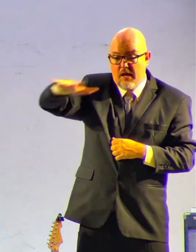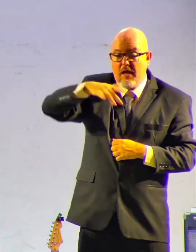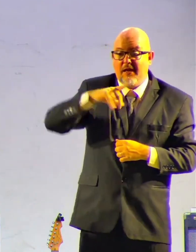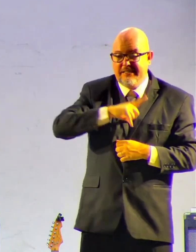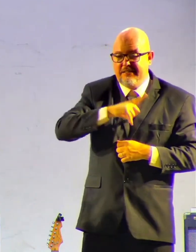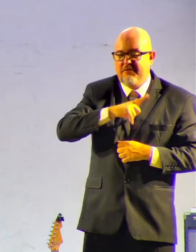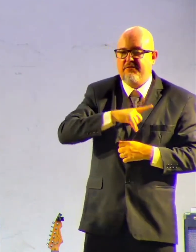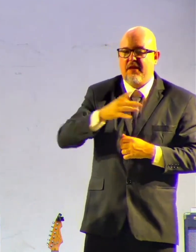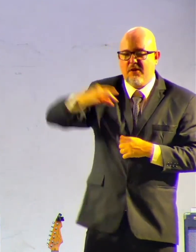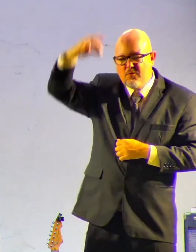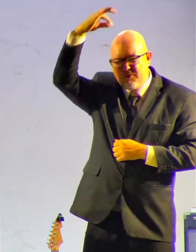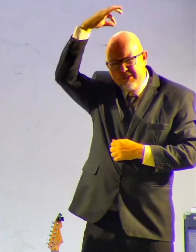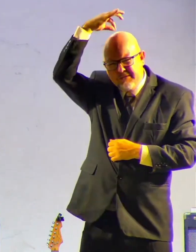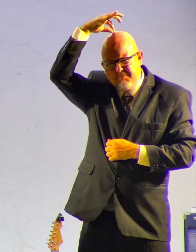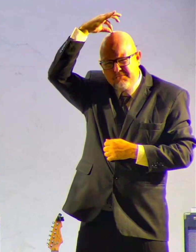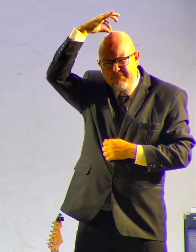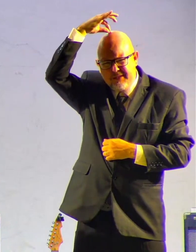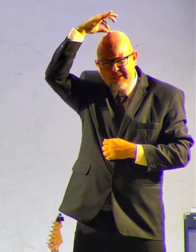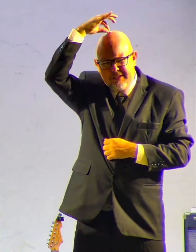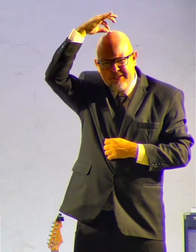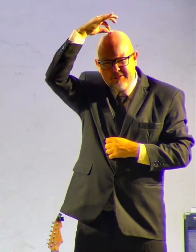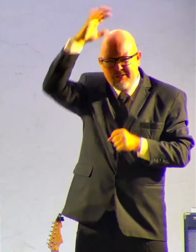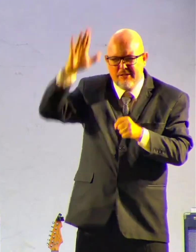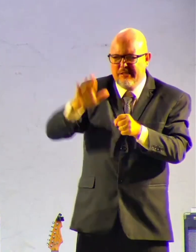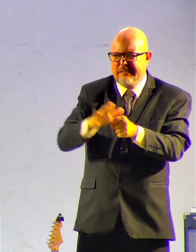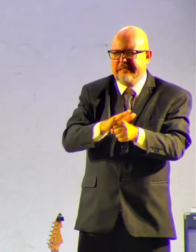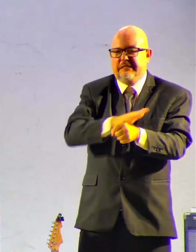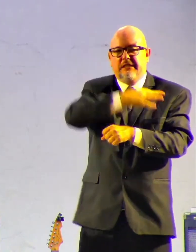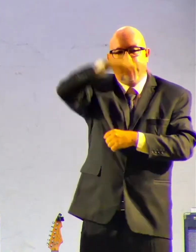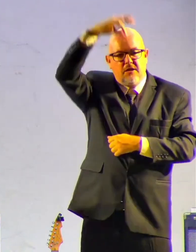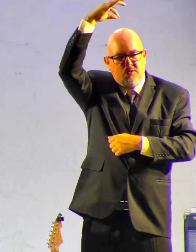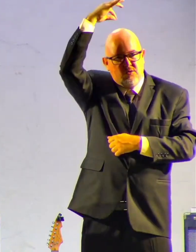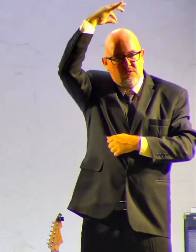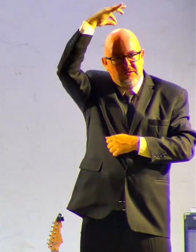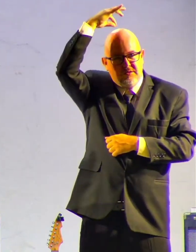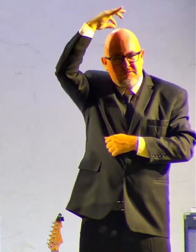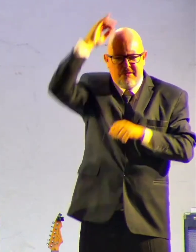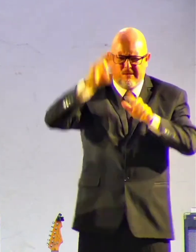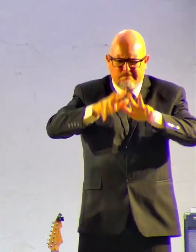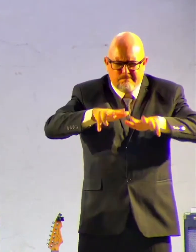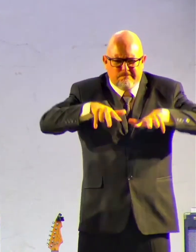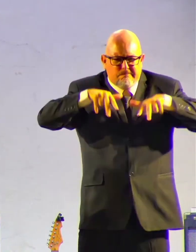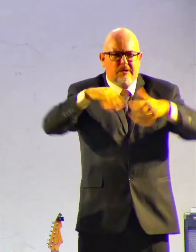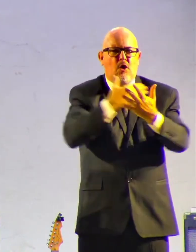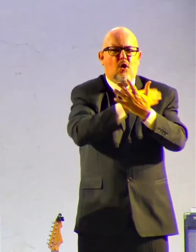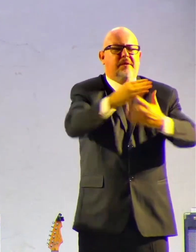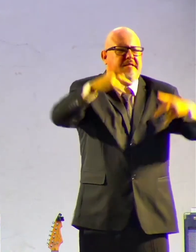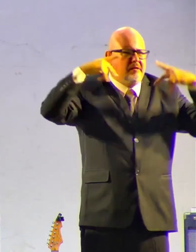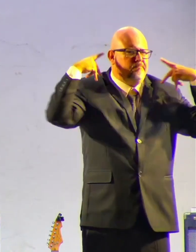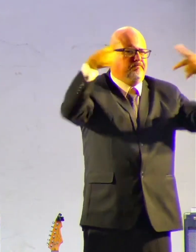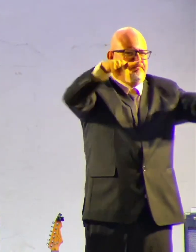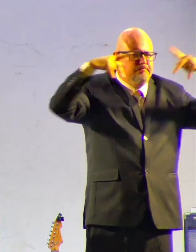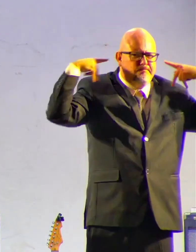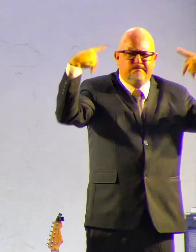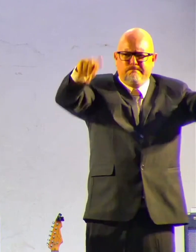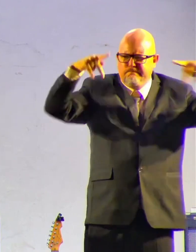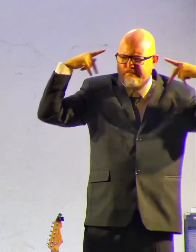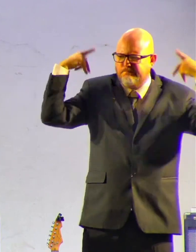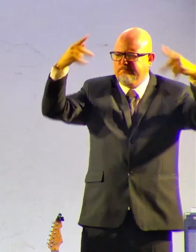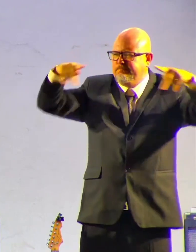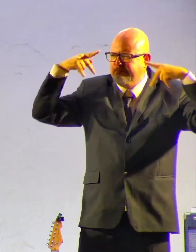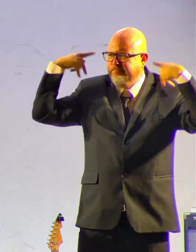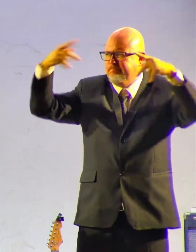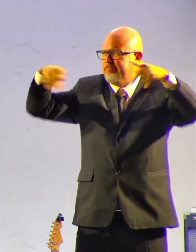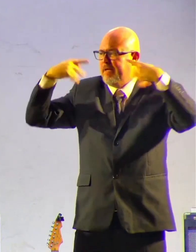foram tomados pelo Espírito, cheios do Espírito, e se levantaram para pregar com grande poder.